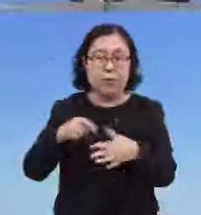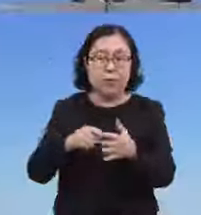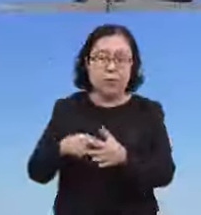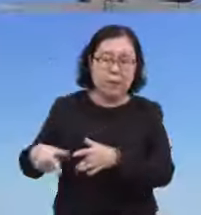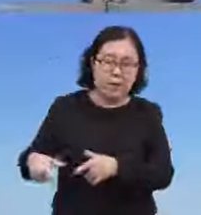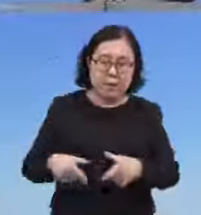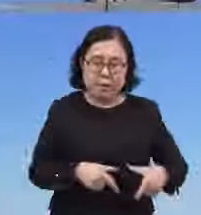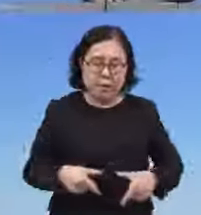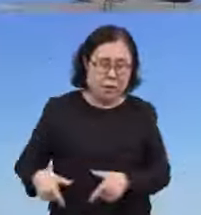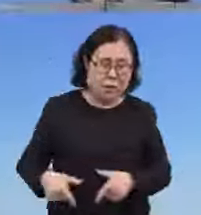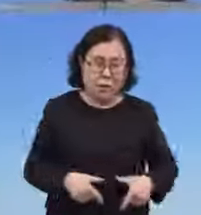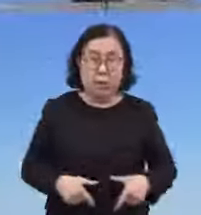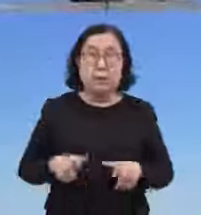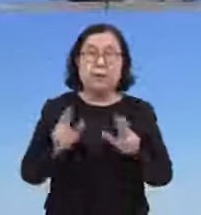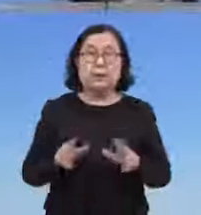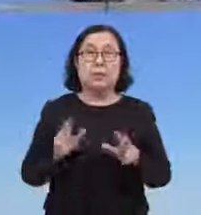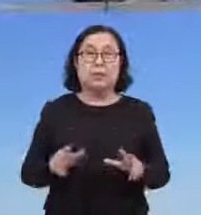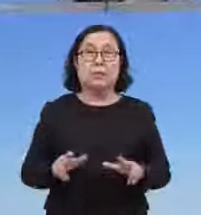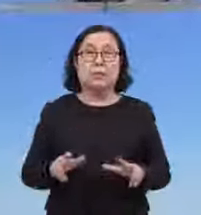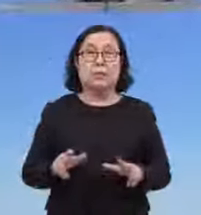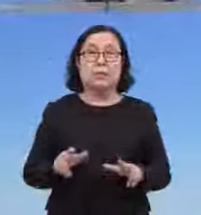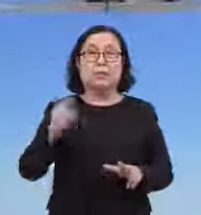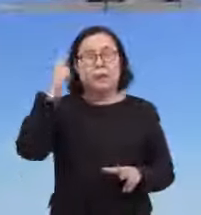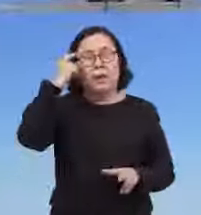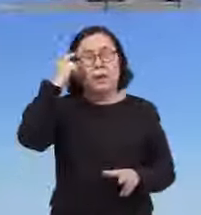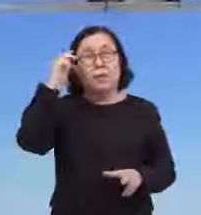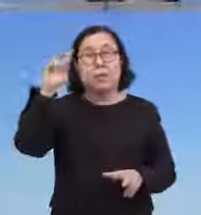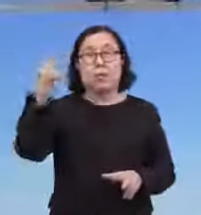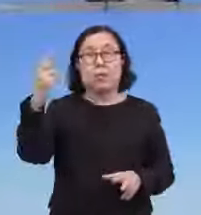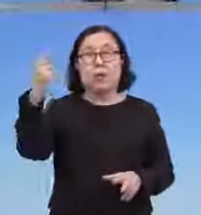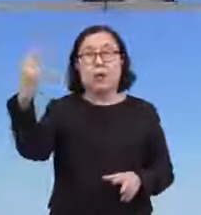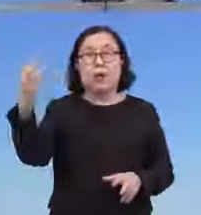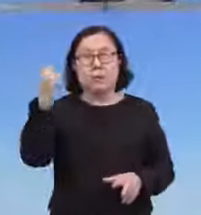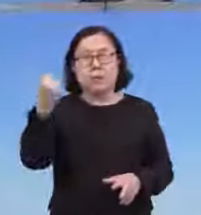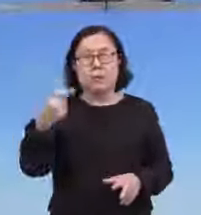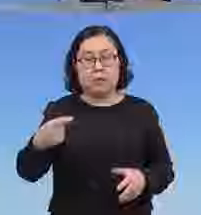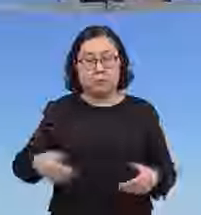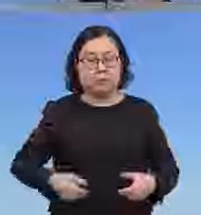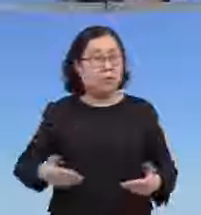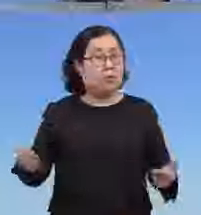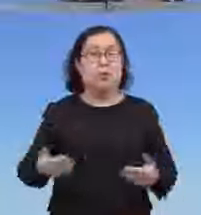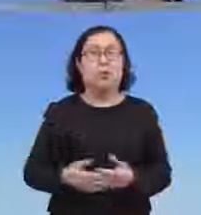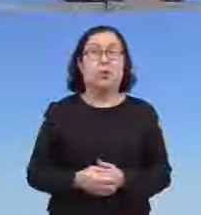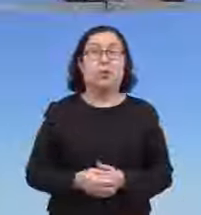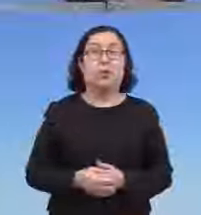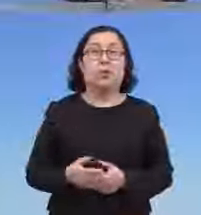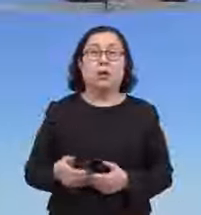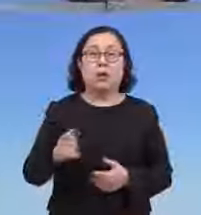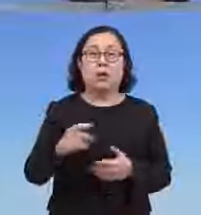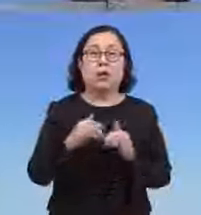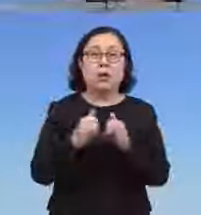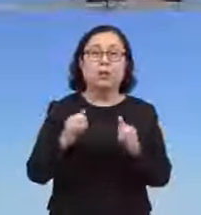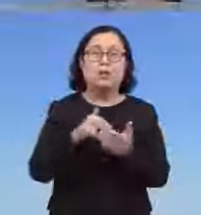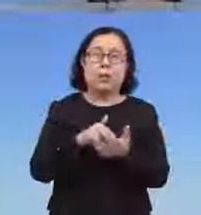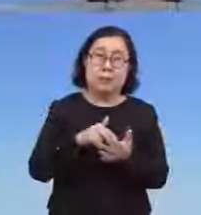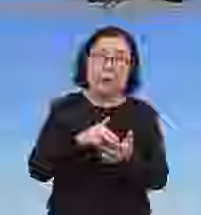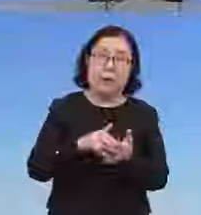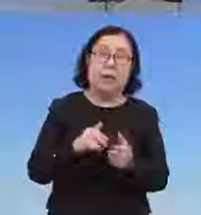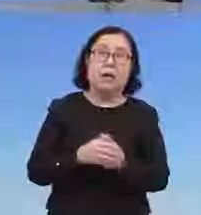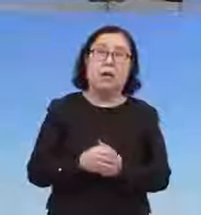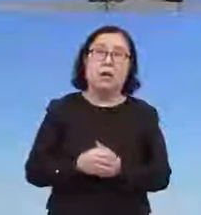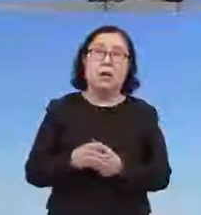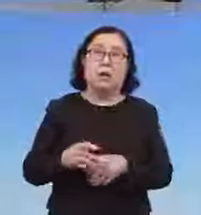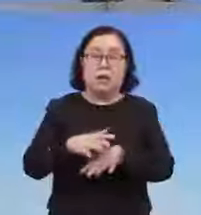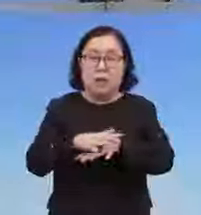했습니다. 지금 와서 돌아보면은 그거 되돌려 받아봐야 하나도 필요 없는 건데, 이게